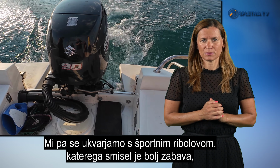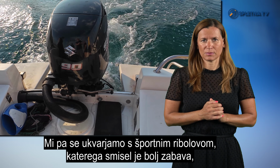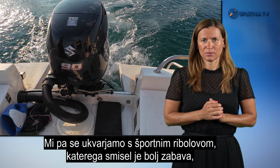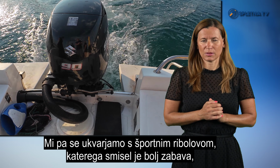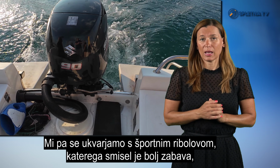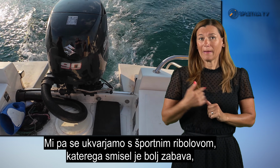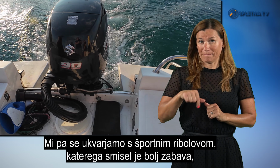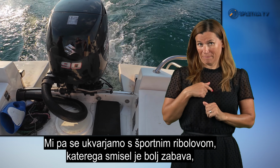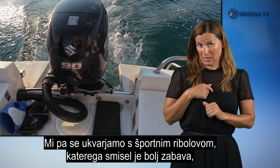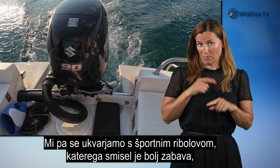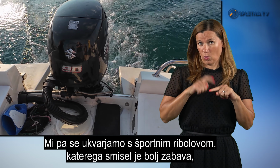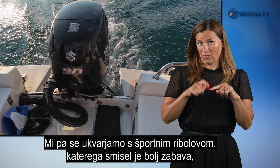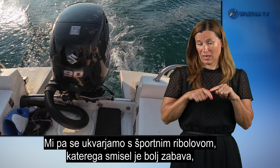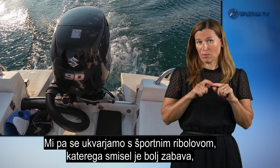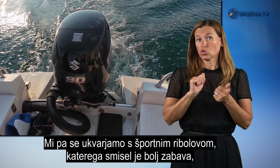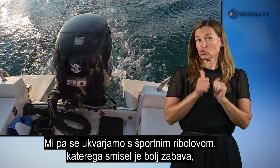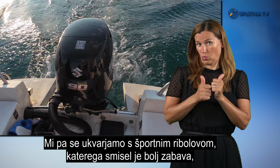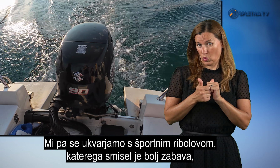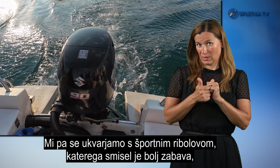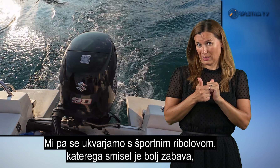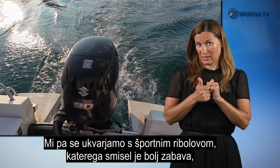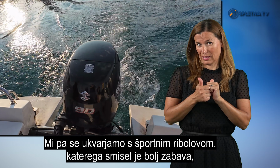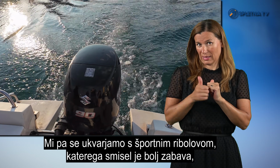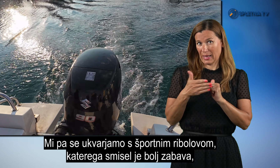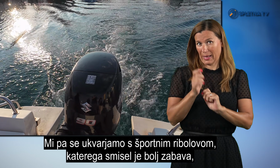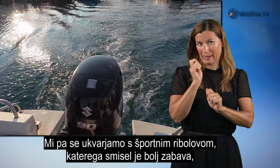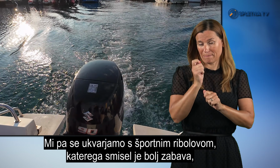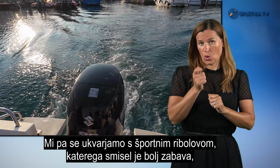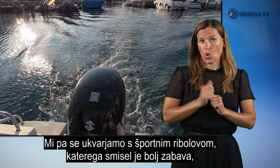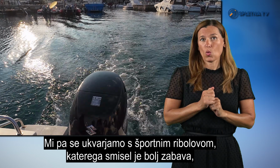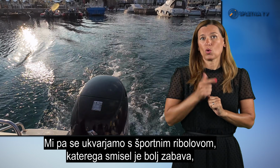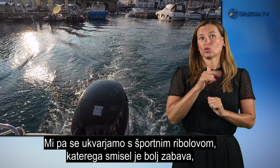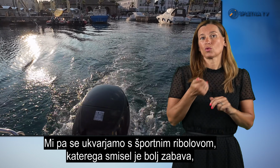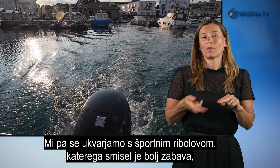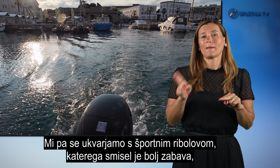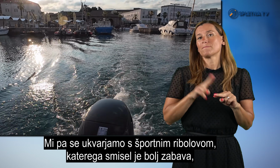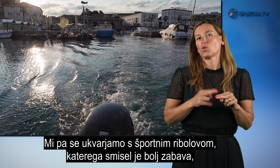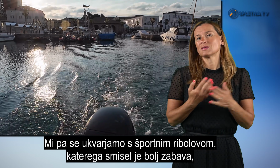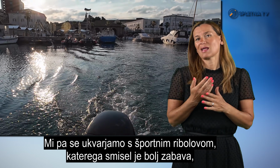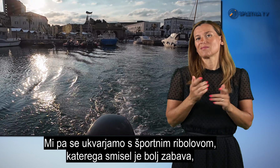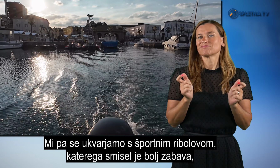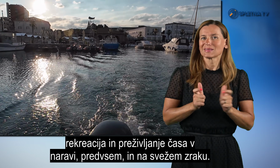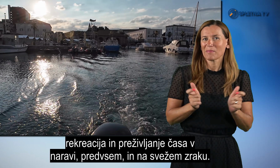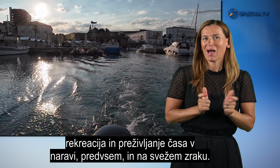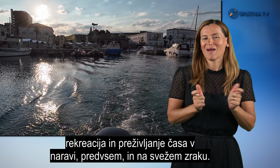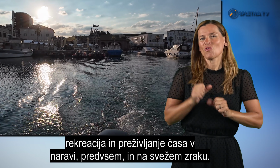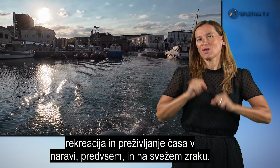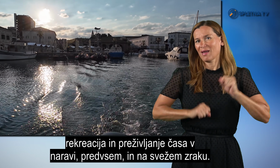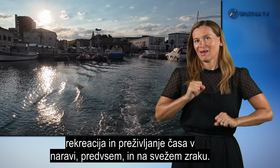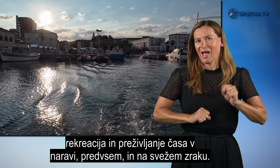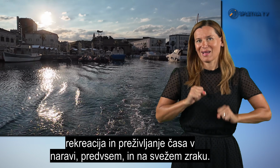Mi pa se ukvarjamo s športnim ribolovom, kateri je bolj smisel zabava, rekreacija